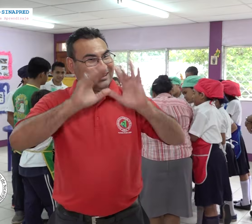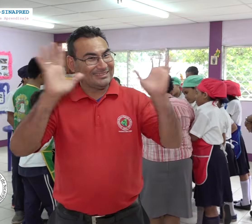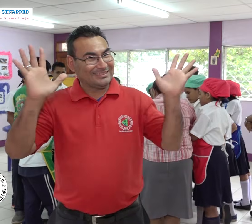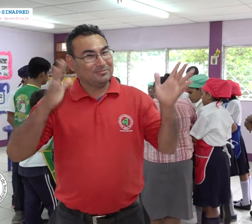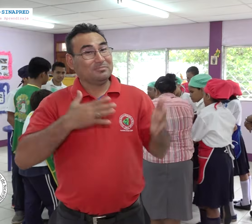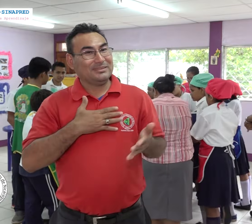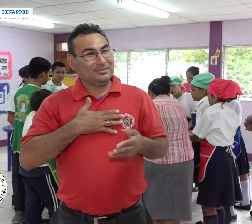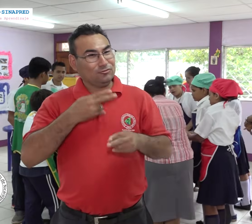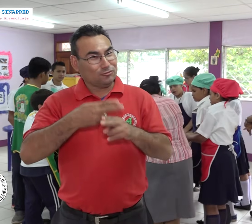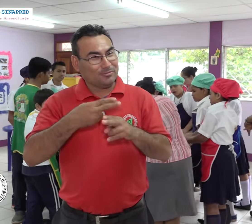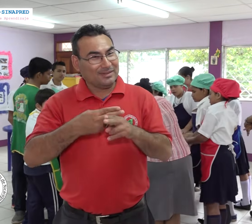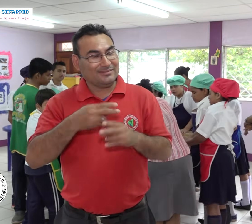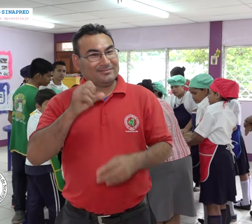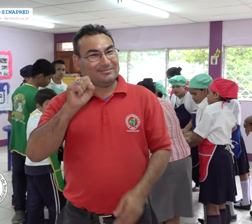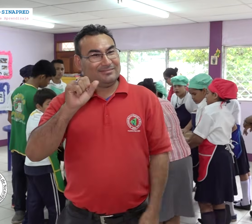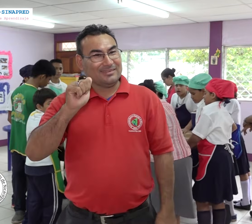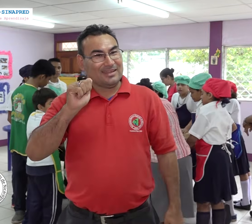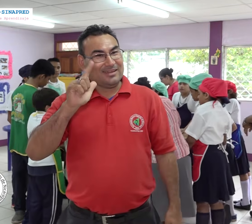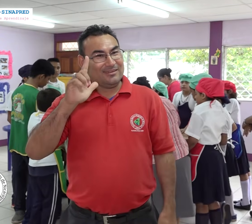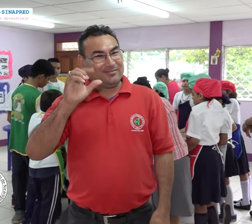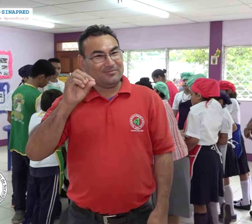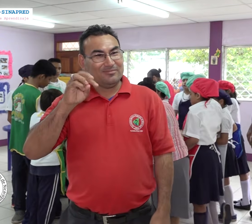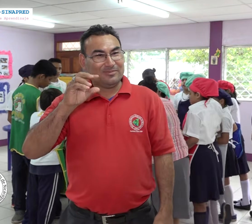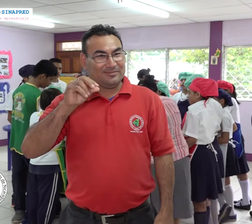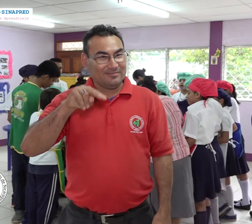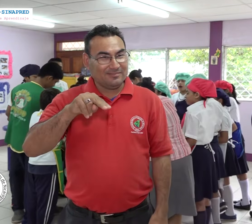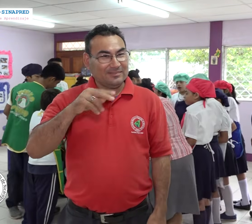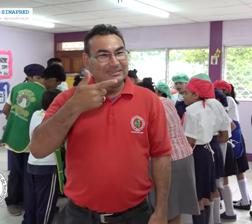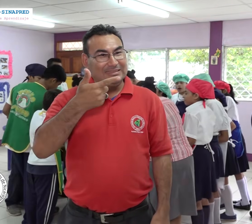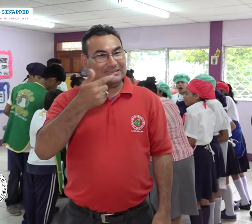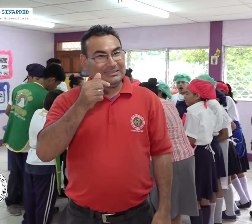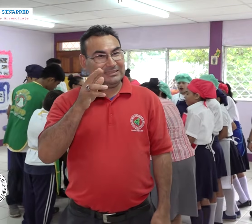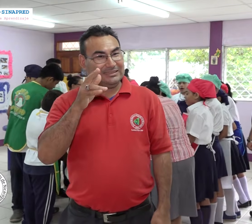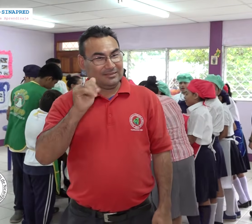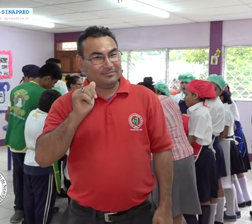Buenos días, mucho gusto. Salomón García.